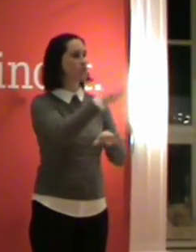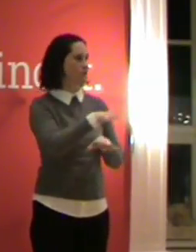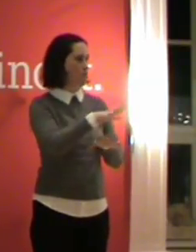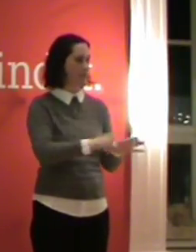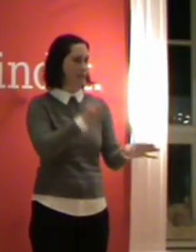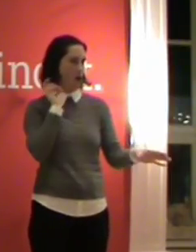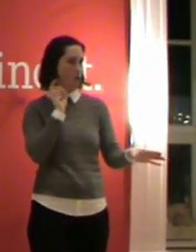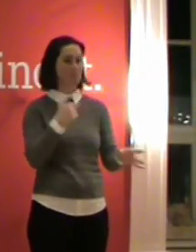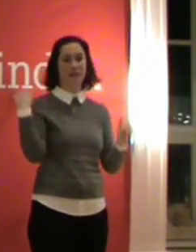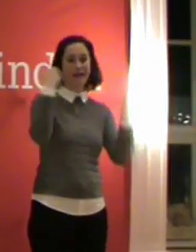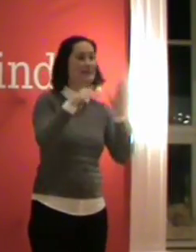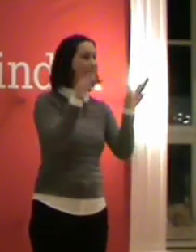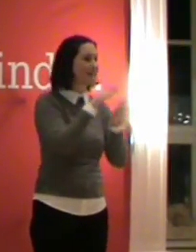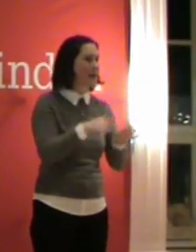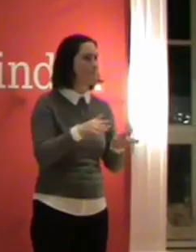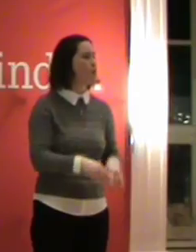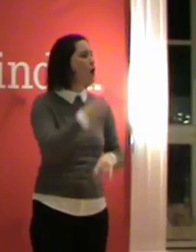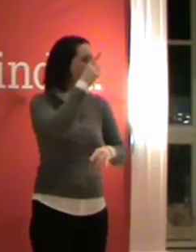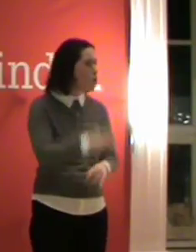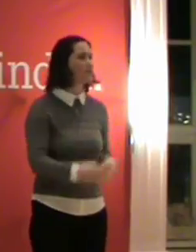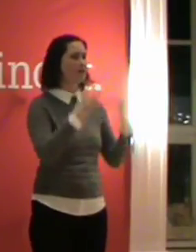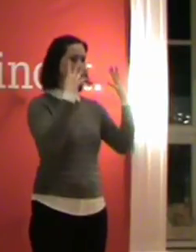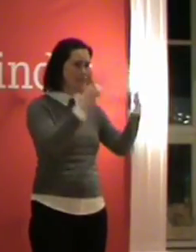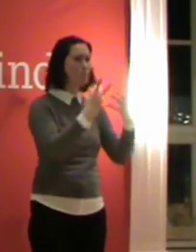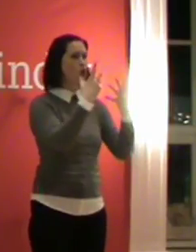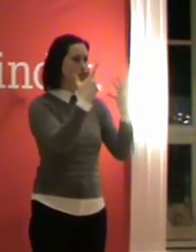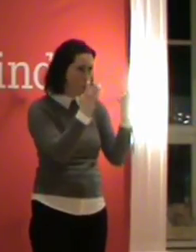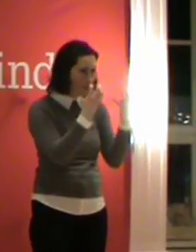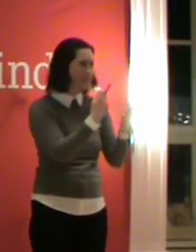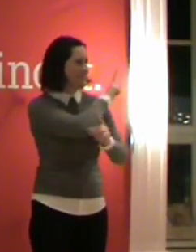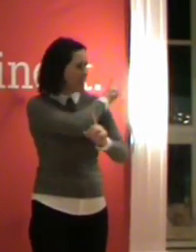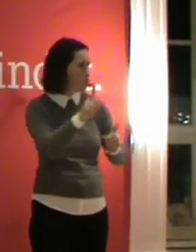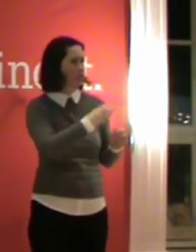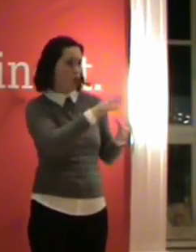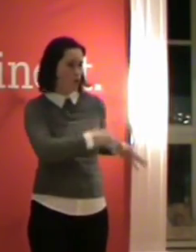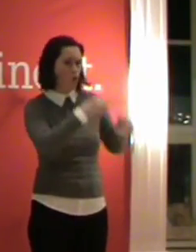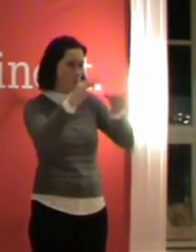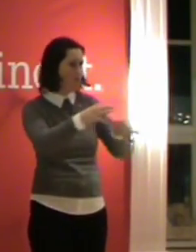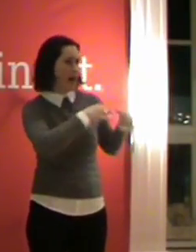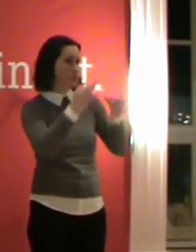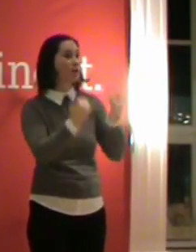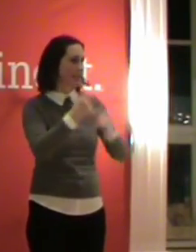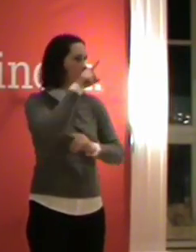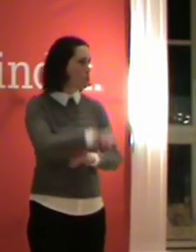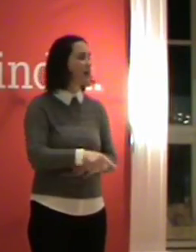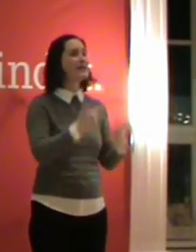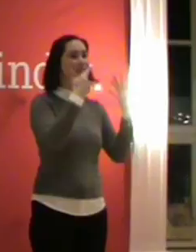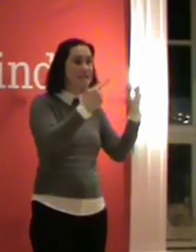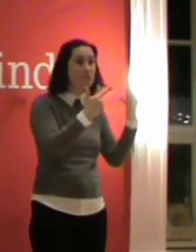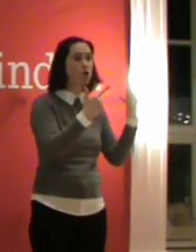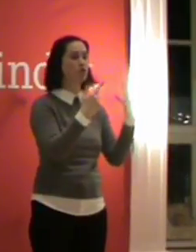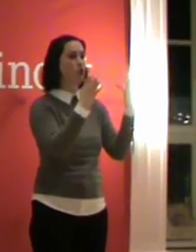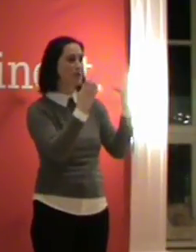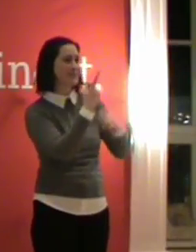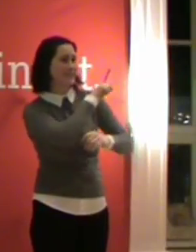Dezember letzten Jahres jeden Monat 197.000 Euro überwiesen bekommen. Und er bekommt jetzt jeden Monat